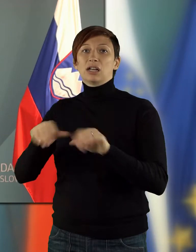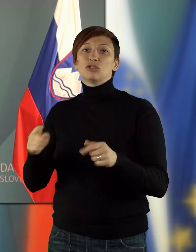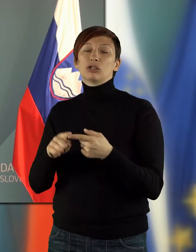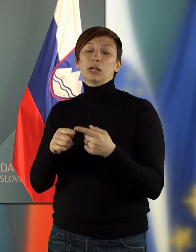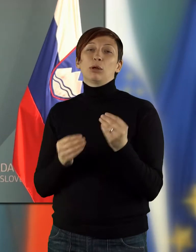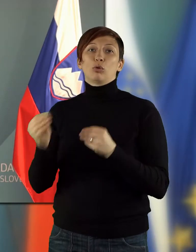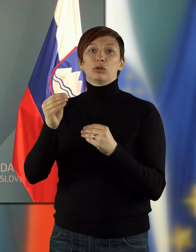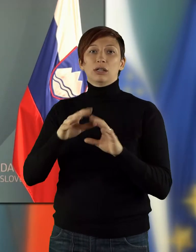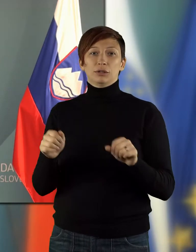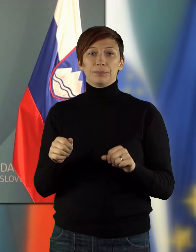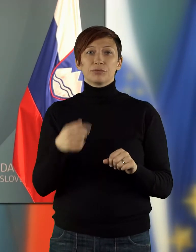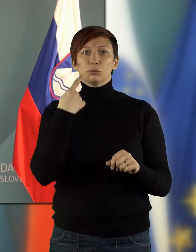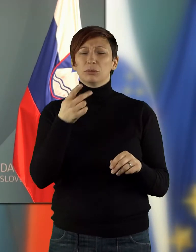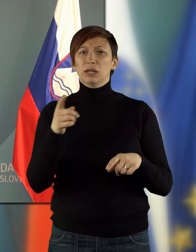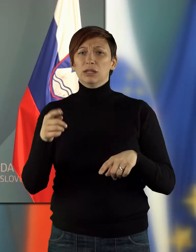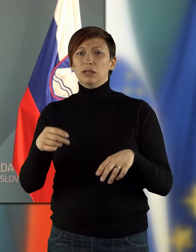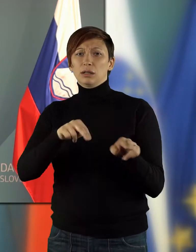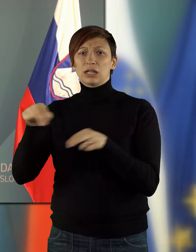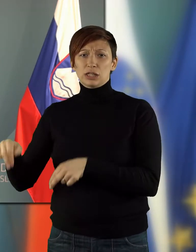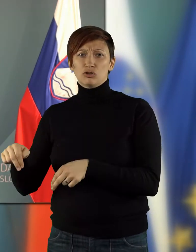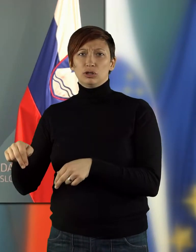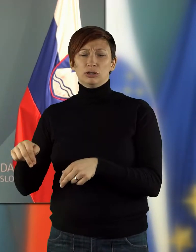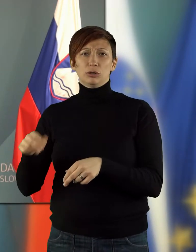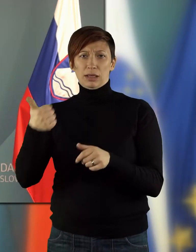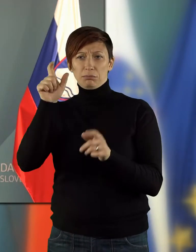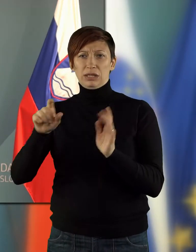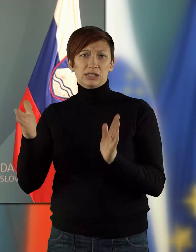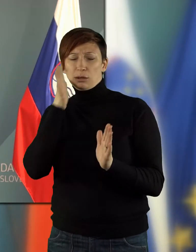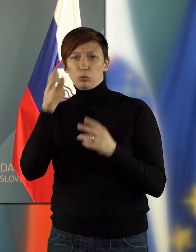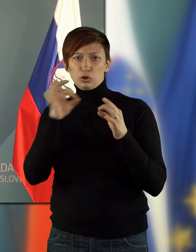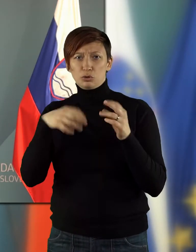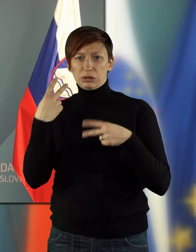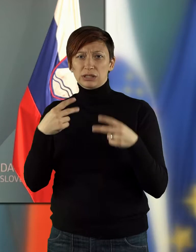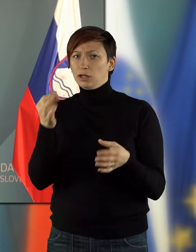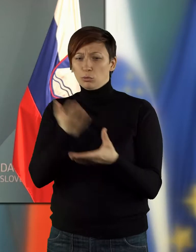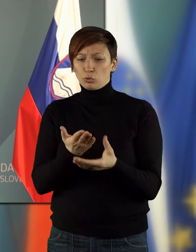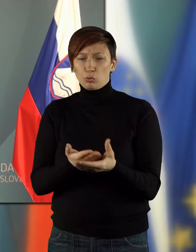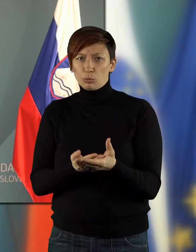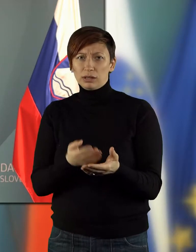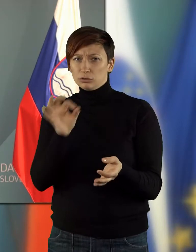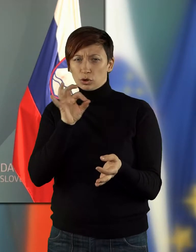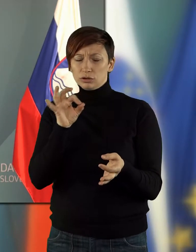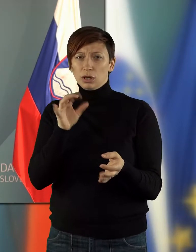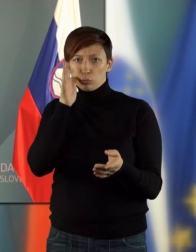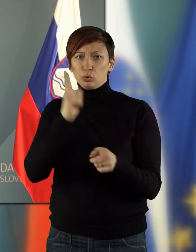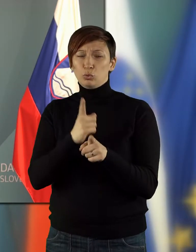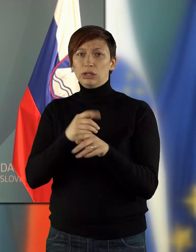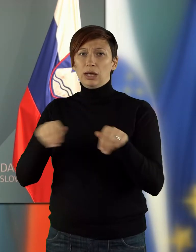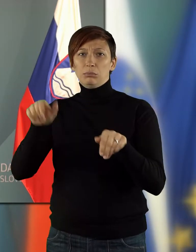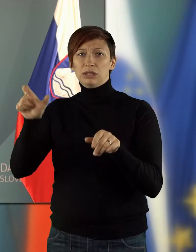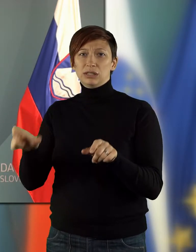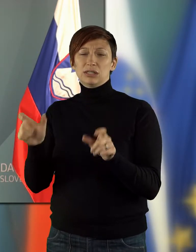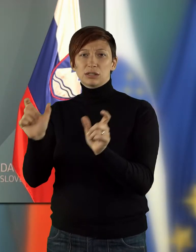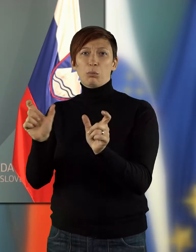treba sprejeti kakšen ukrep. Je razrešitev potem, če tega ne bo storila v roku meseca dni ali pa da ne bodo argumenti, tudi na